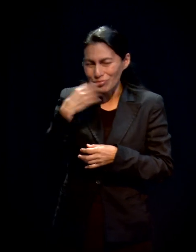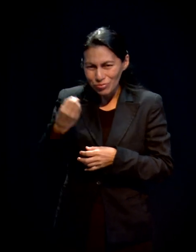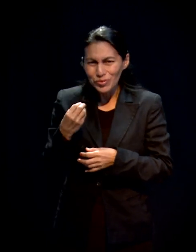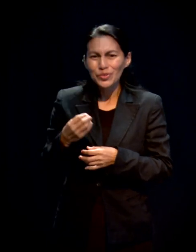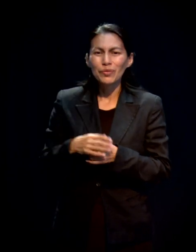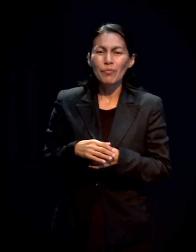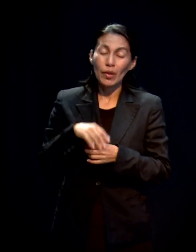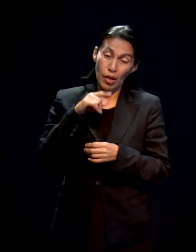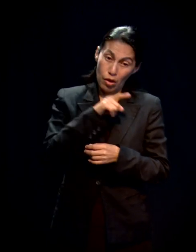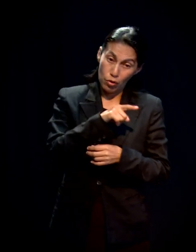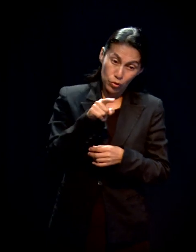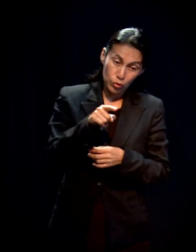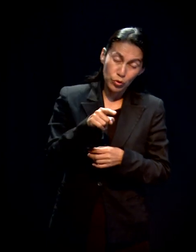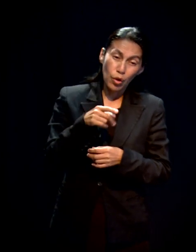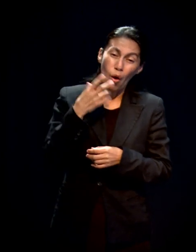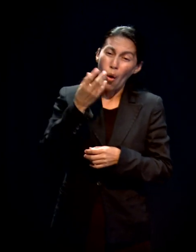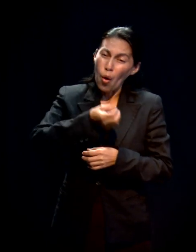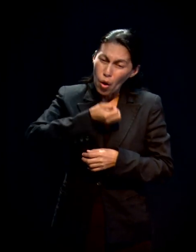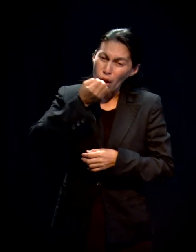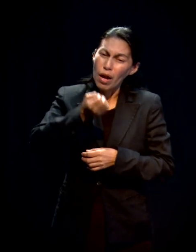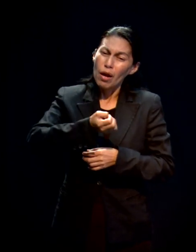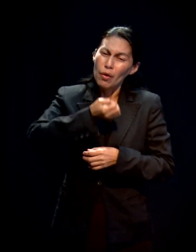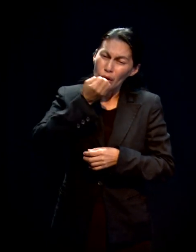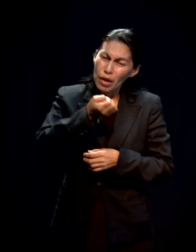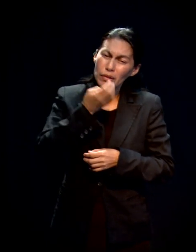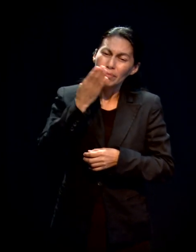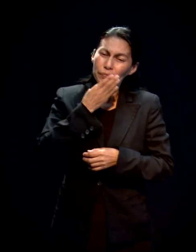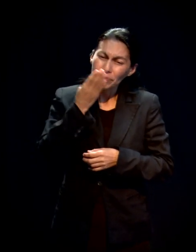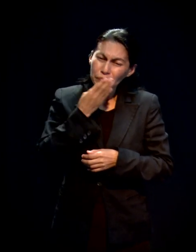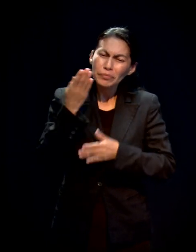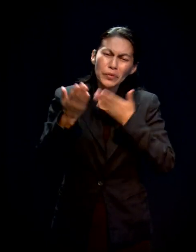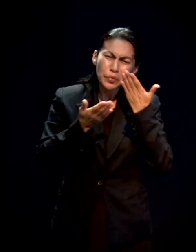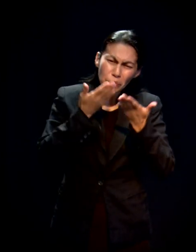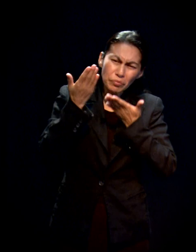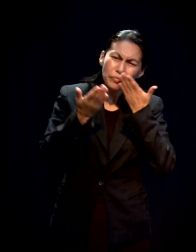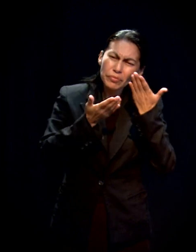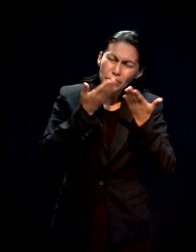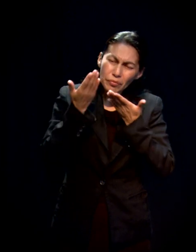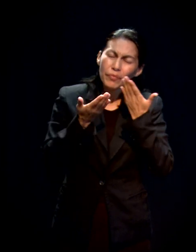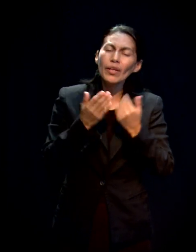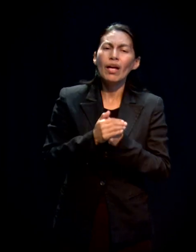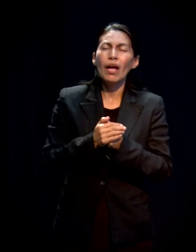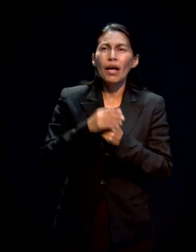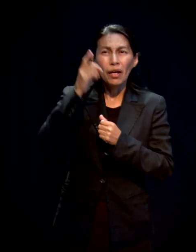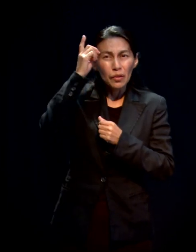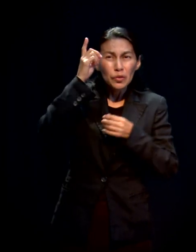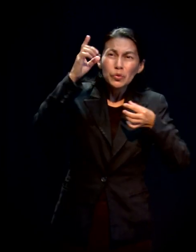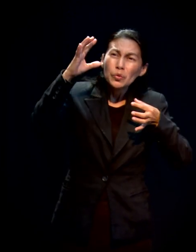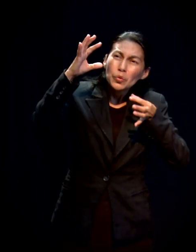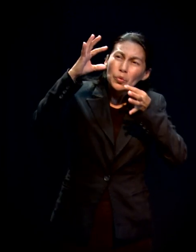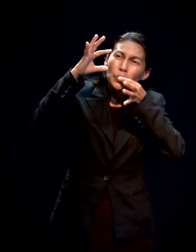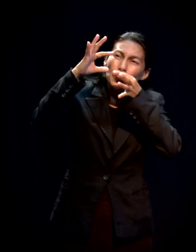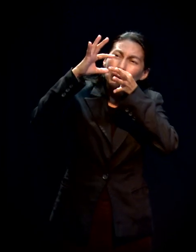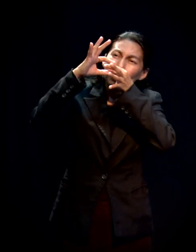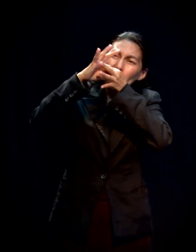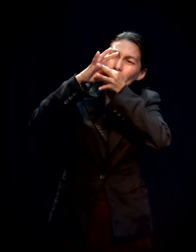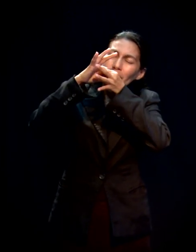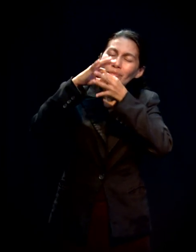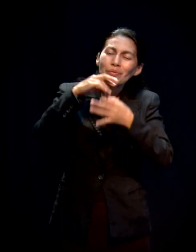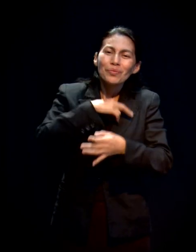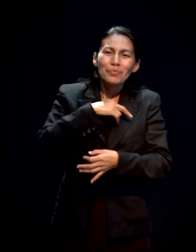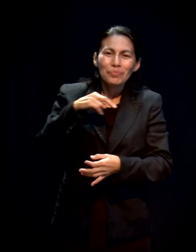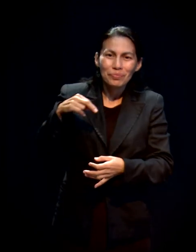porque empezaron a orar a estudiar la biblia a acercarse más a dios no entonces